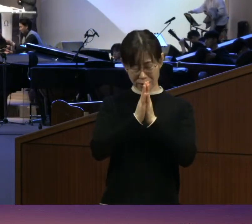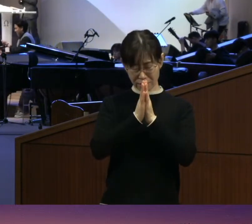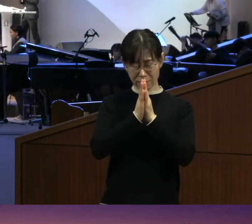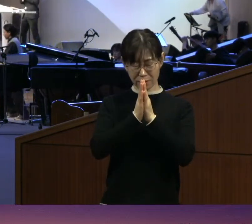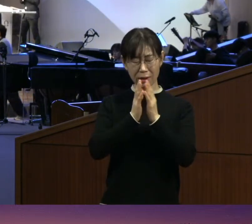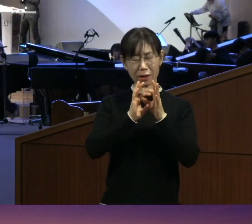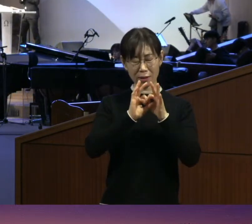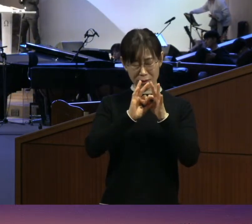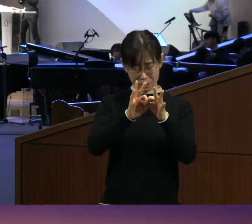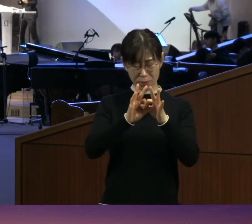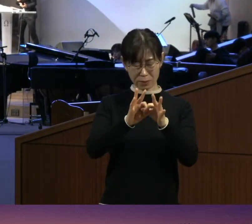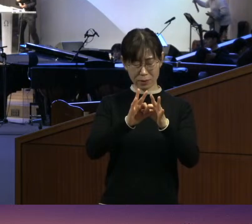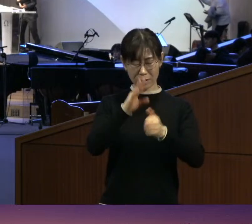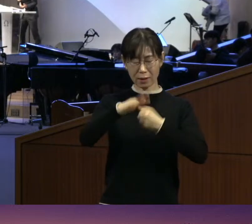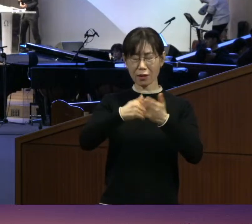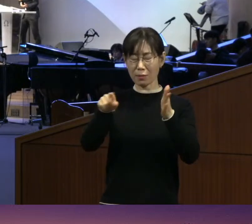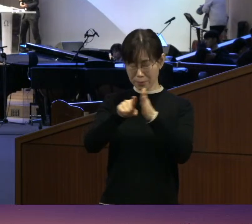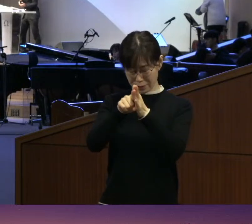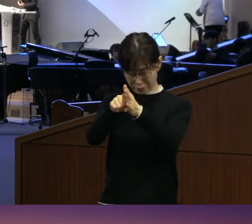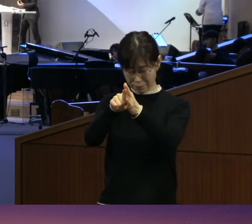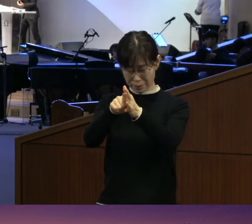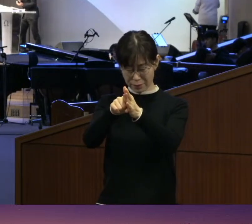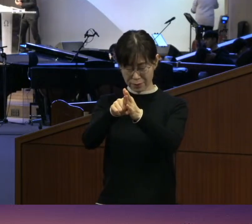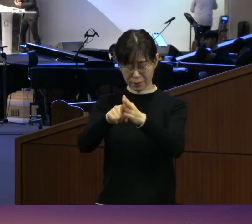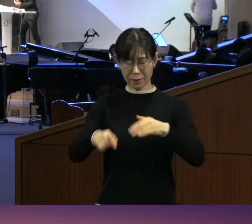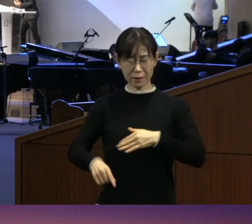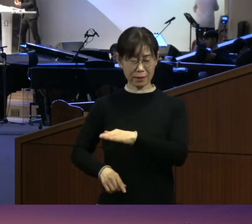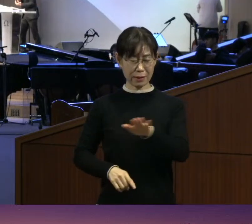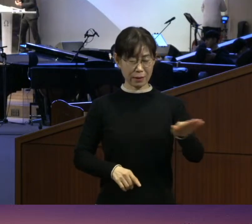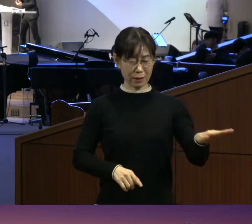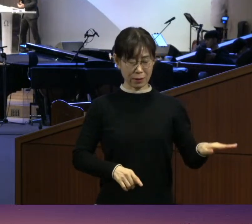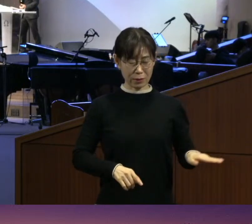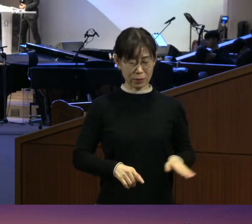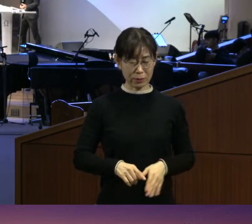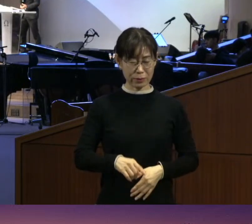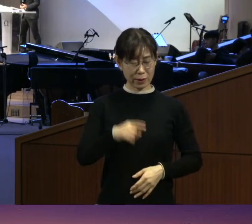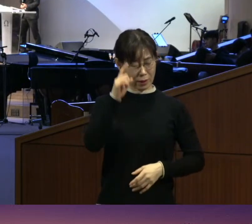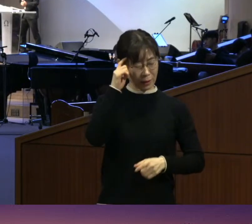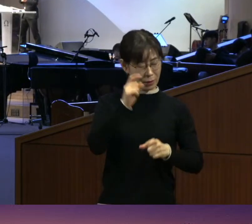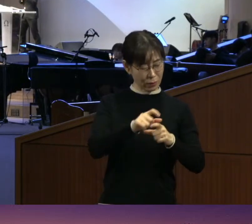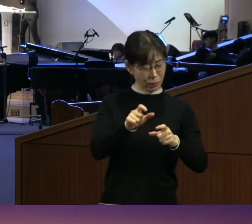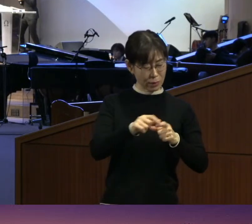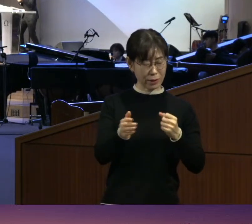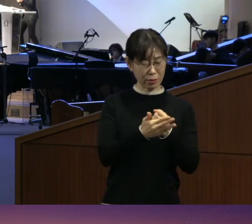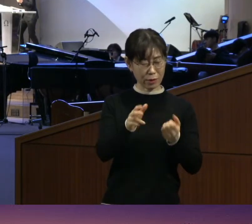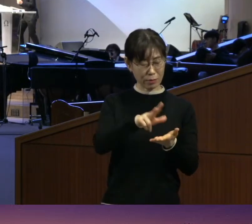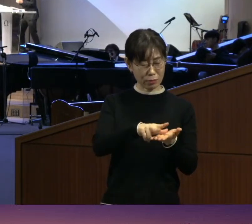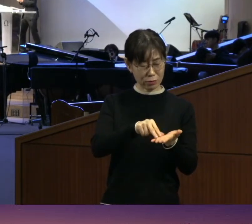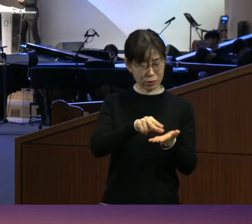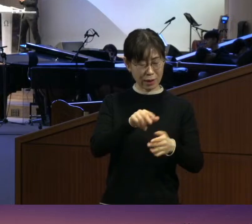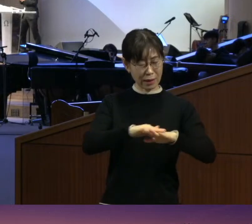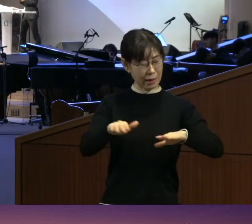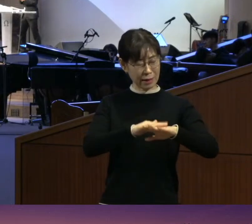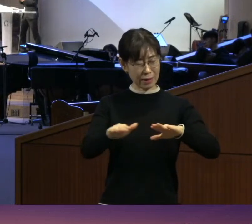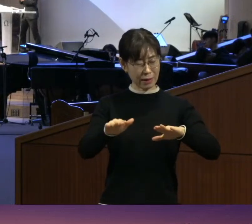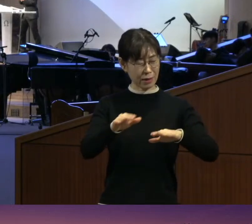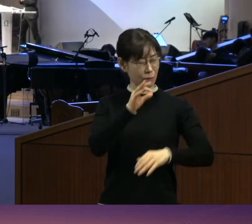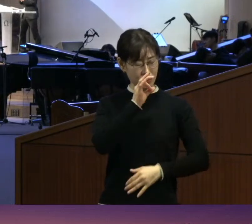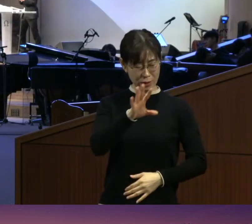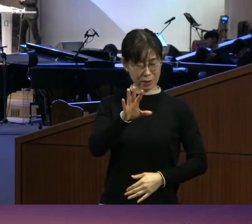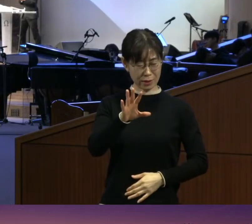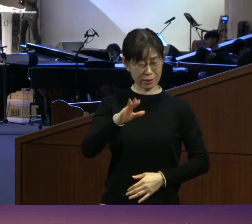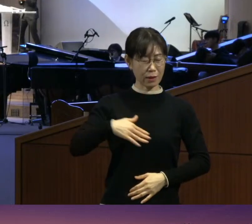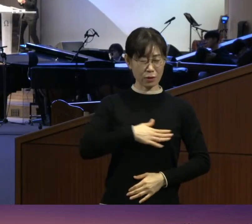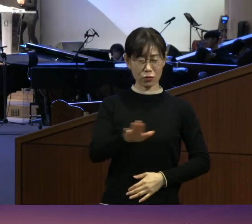의지합니다. 고민함으로 그 길을 한 자라도 더 크게 할 수 없는 우리에게 기도라고 하는 강력한 무기를